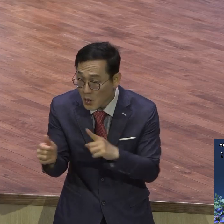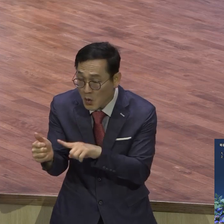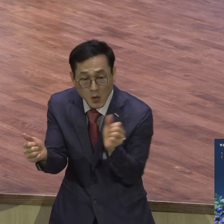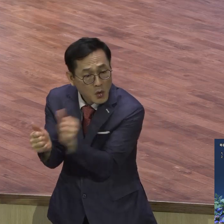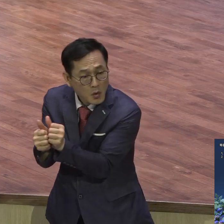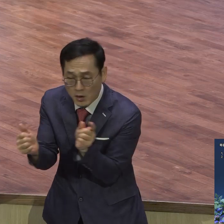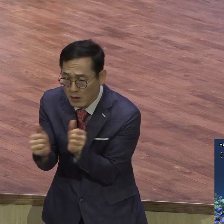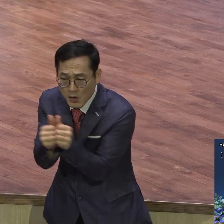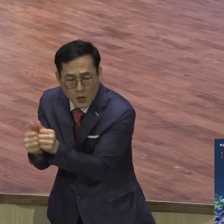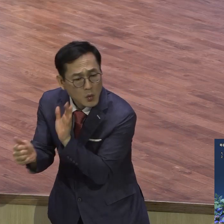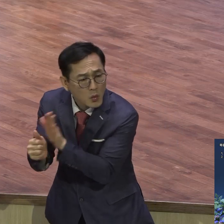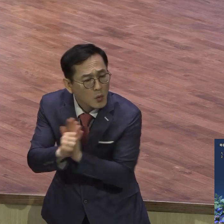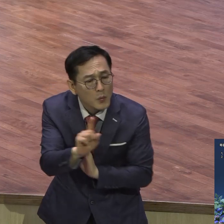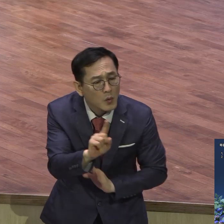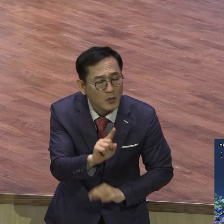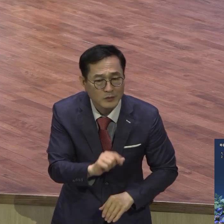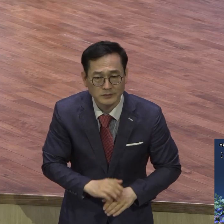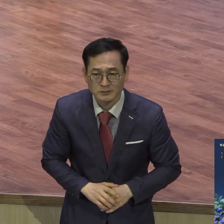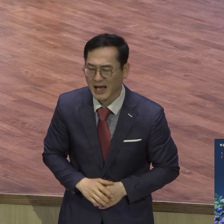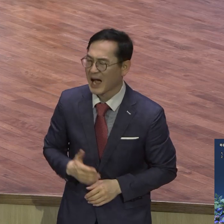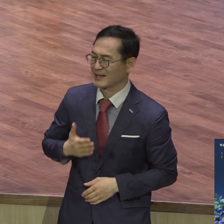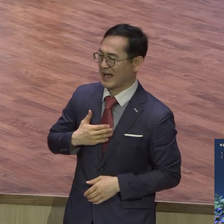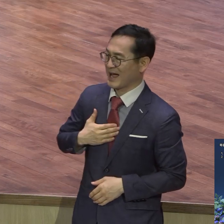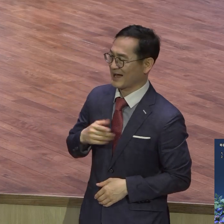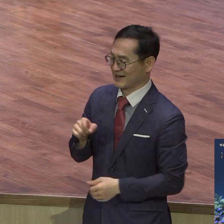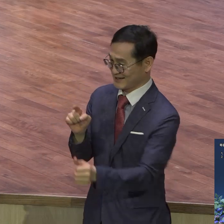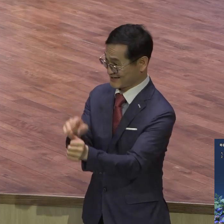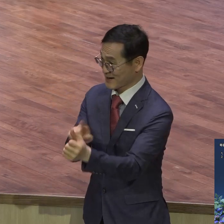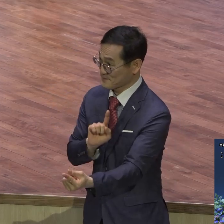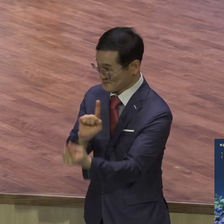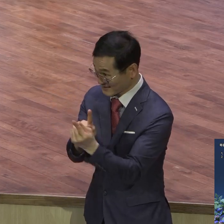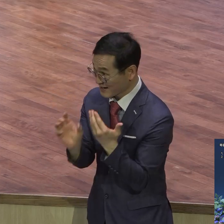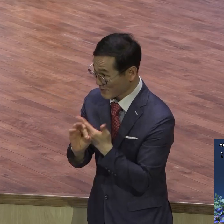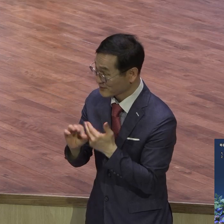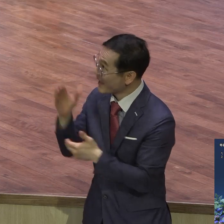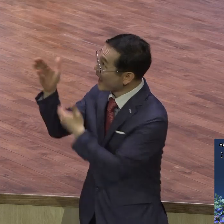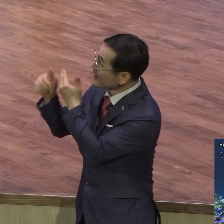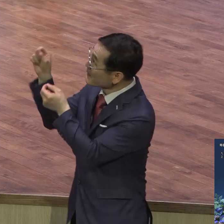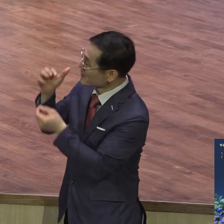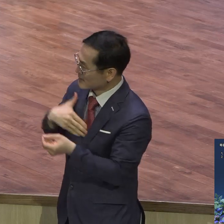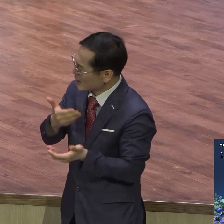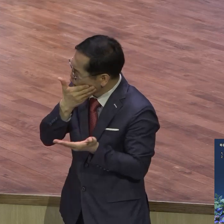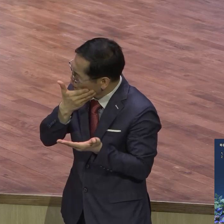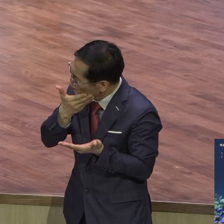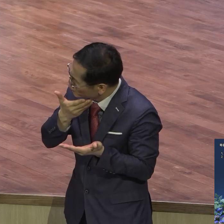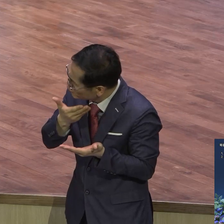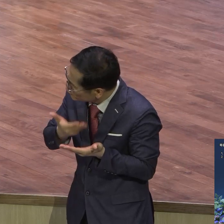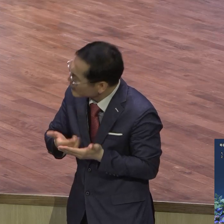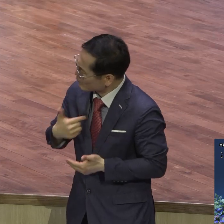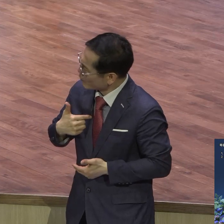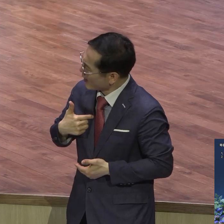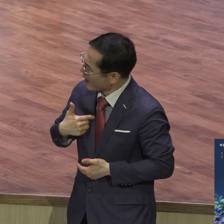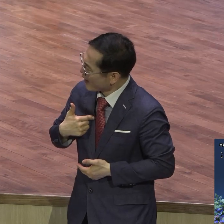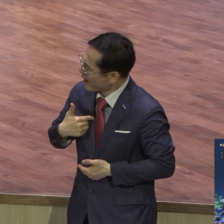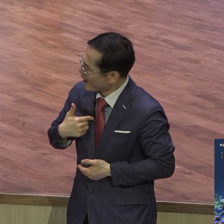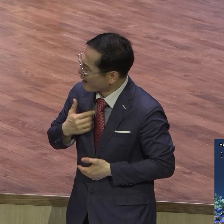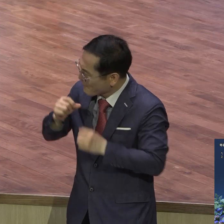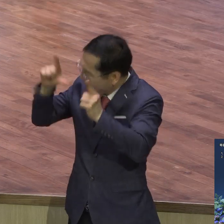그를 만나면 내가 하나님 앞에서 내가 존귀한 존재라는 사실을 깨닫게 됩니다.